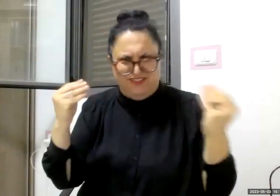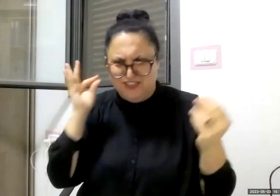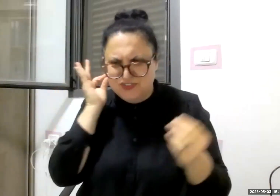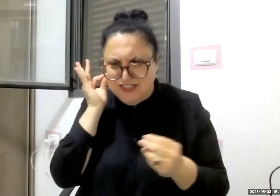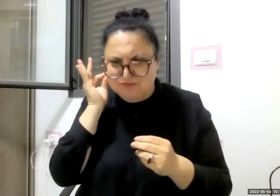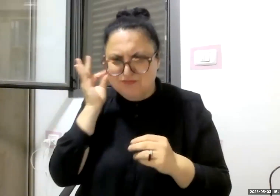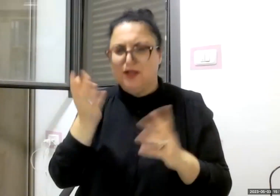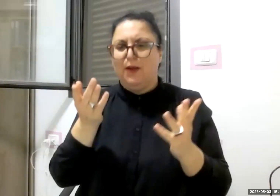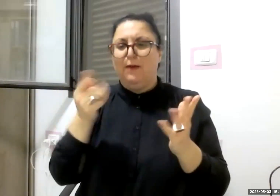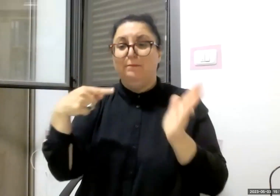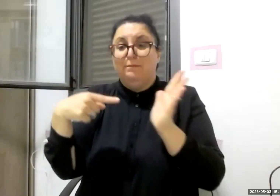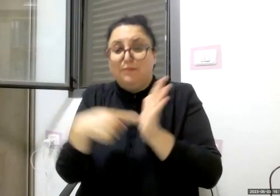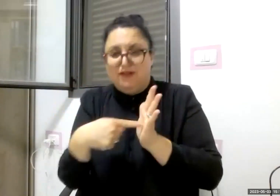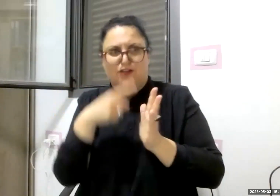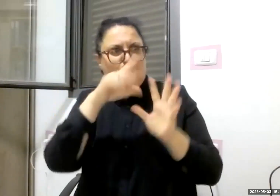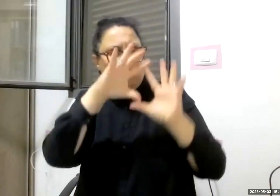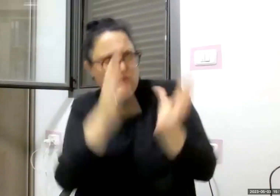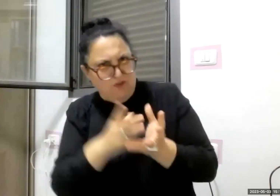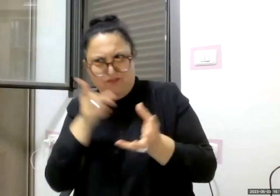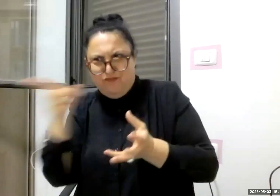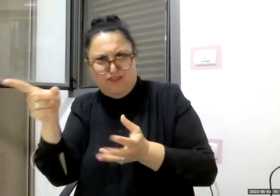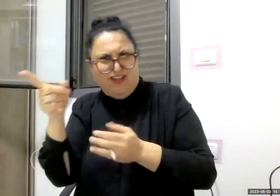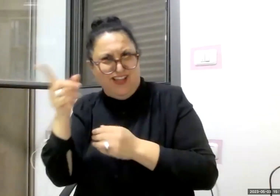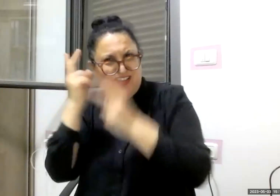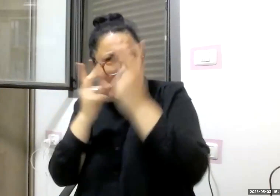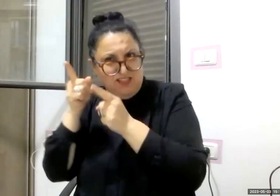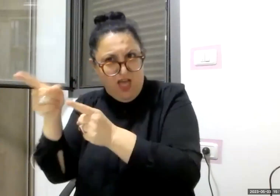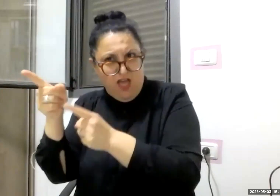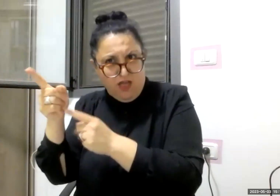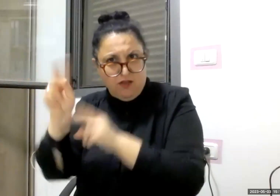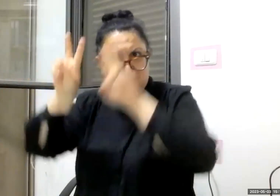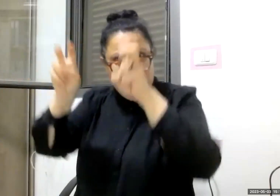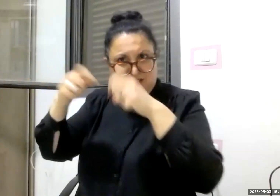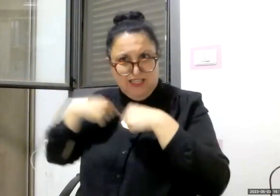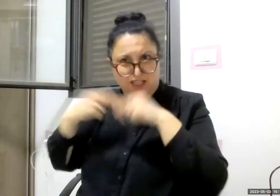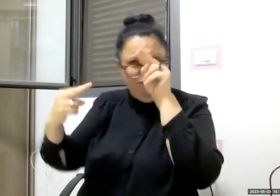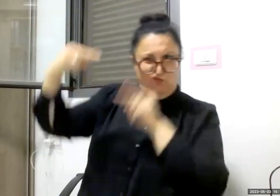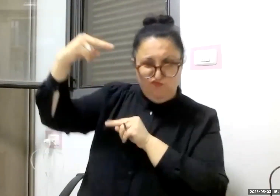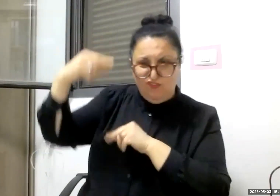כל הנשים, בגלל שגוף הידע,